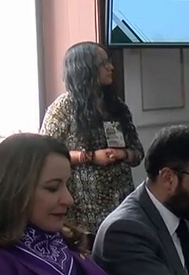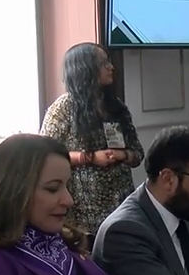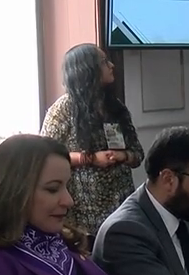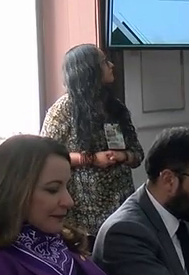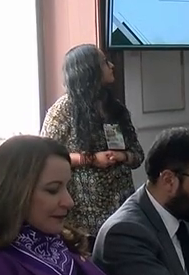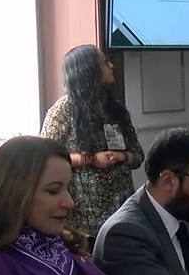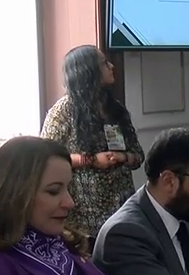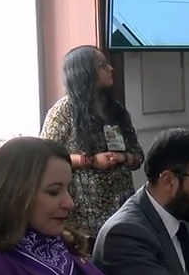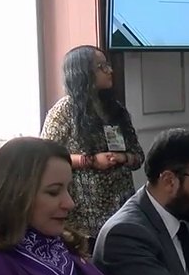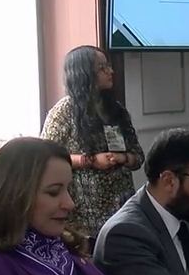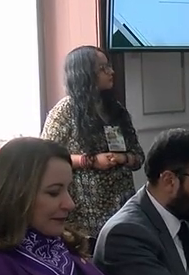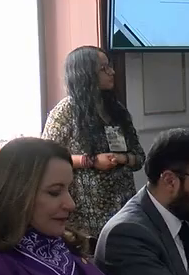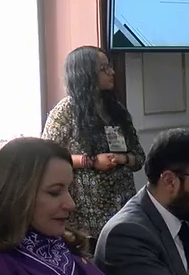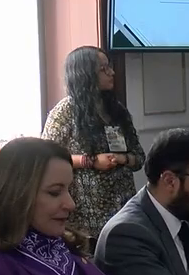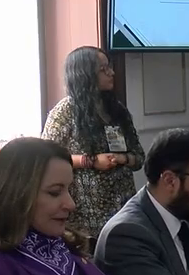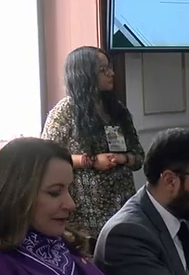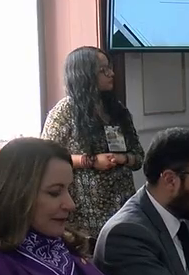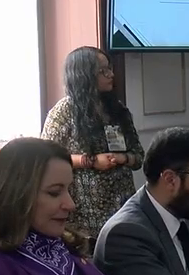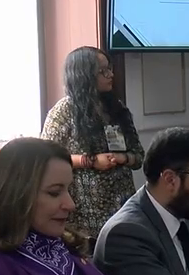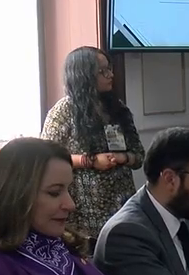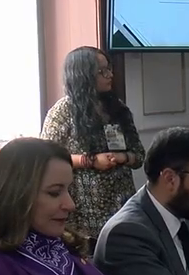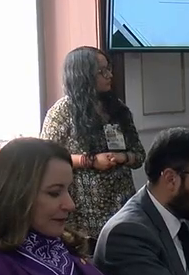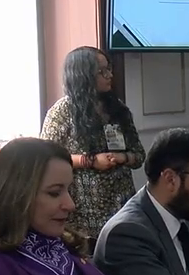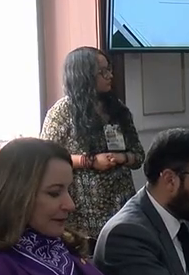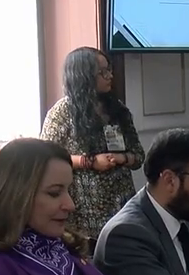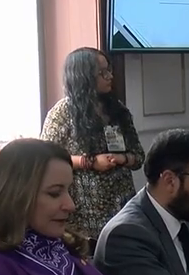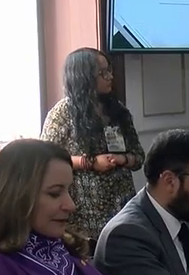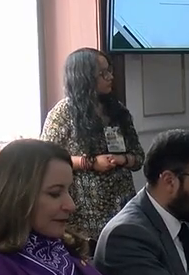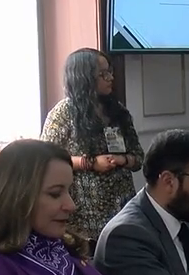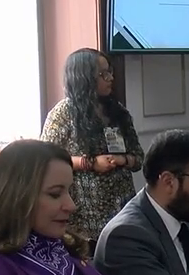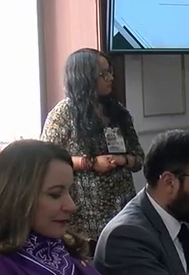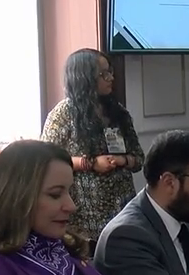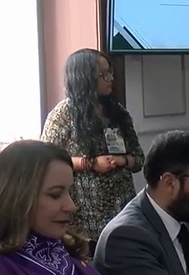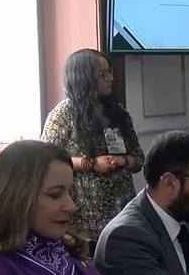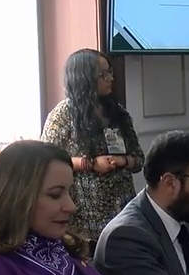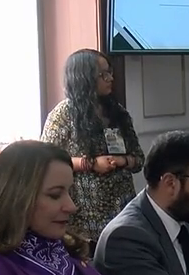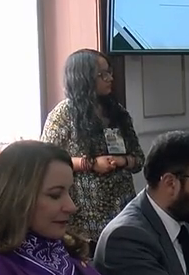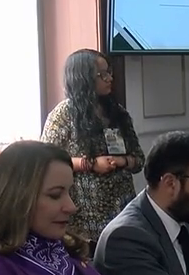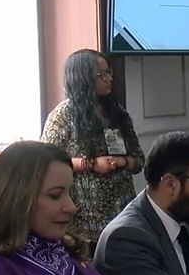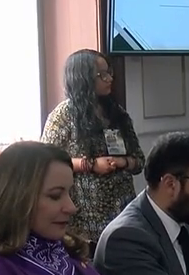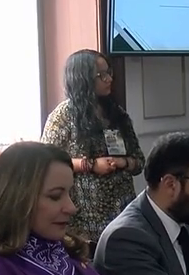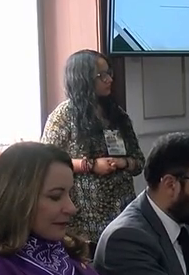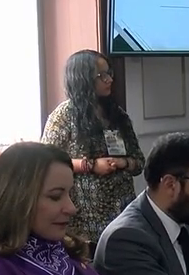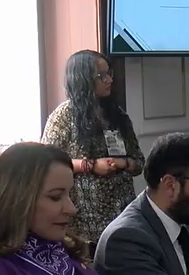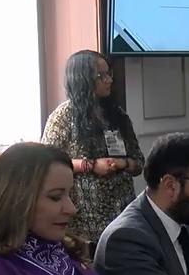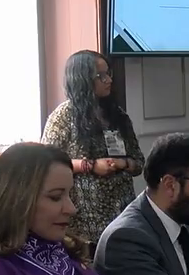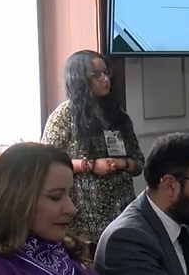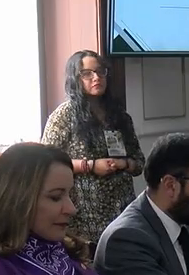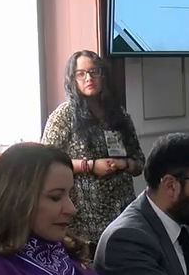abstenciones. Y por parte de la Comisión de Planeación del Desarrollo hay 6 votos a favor, 0 votos en